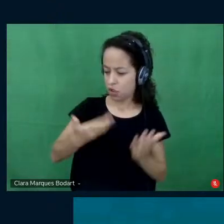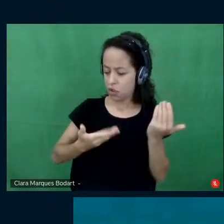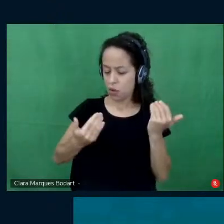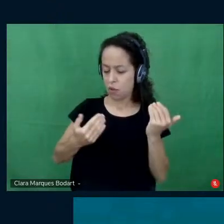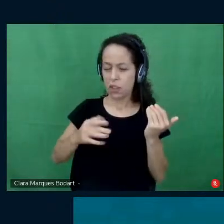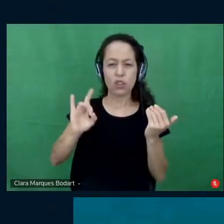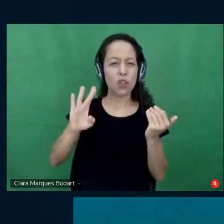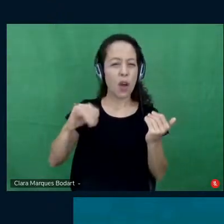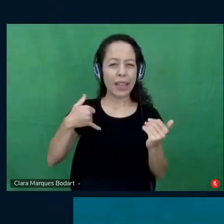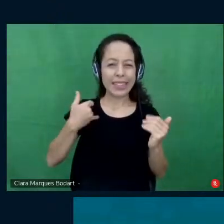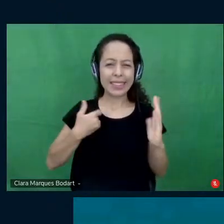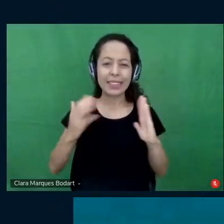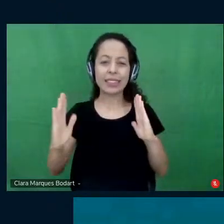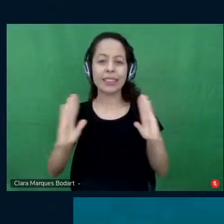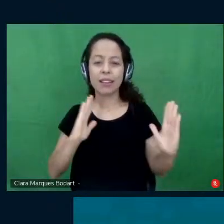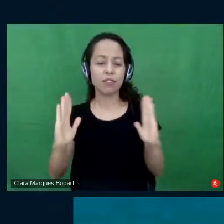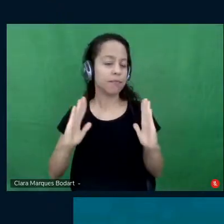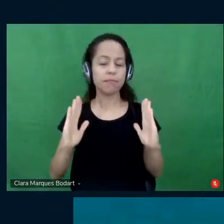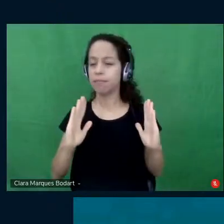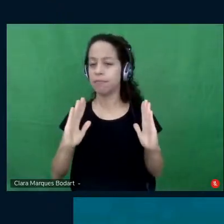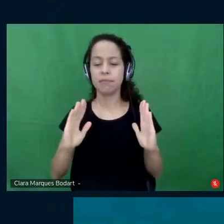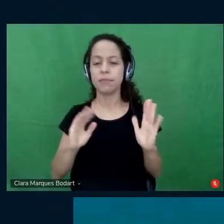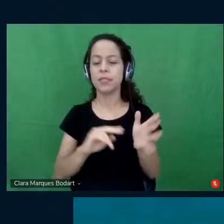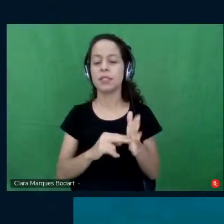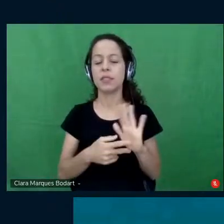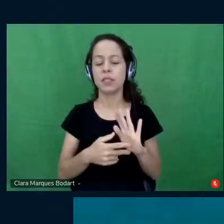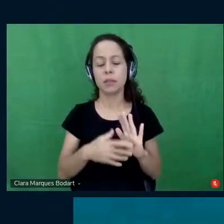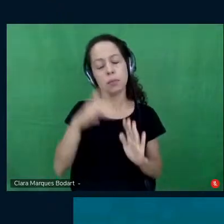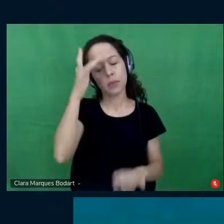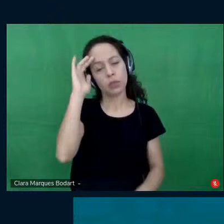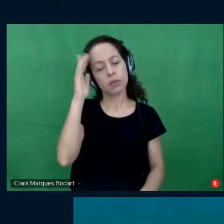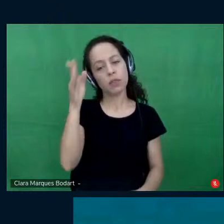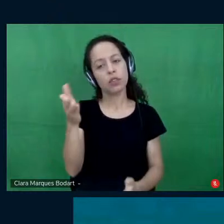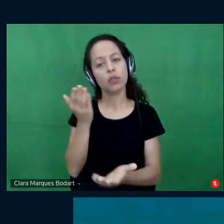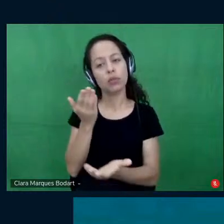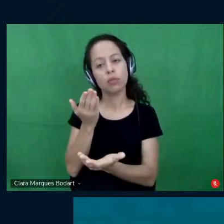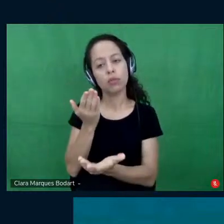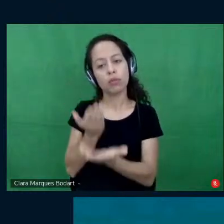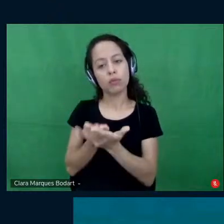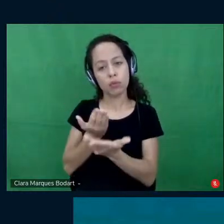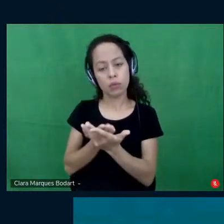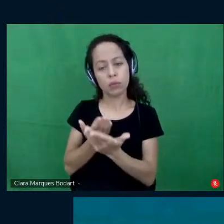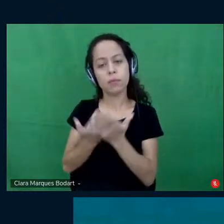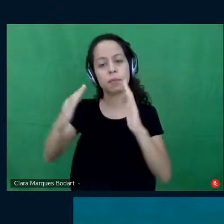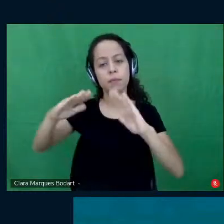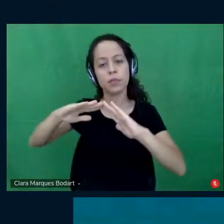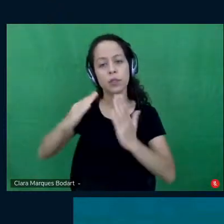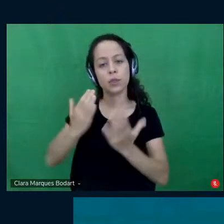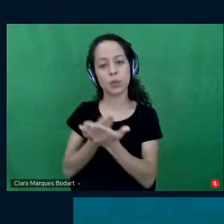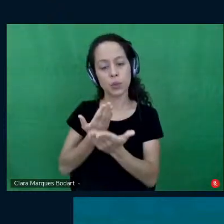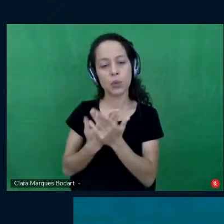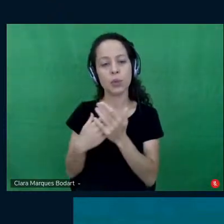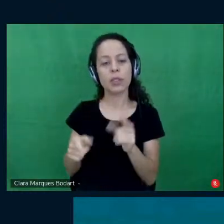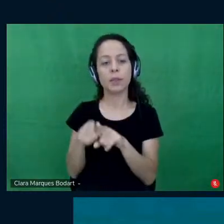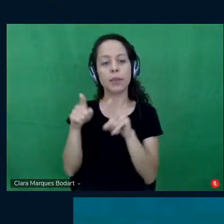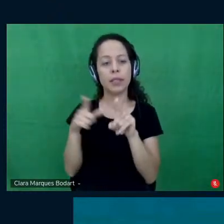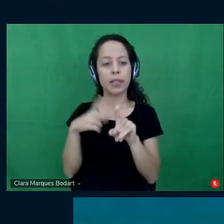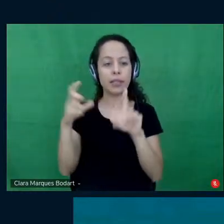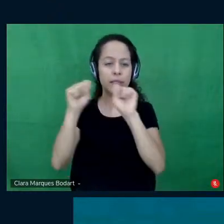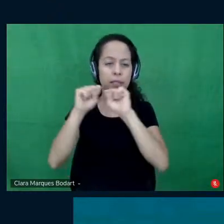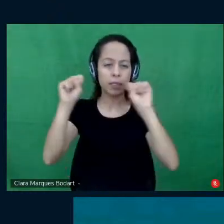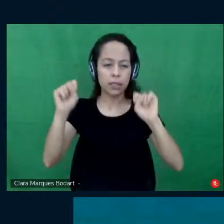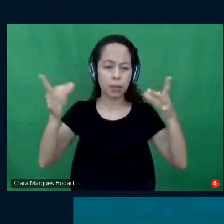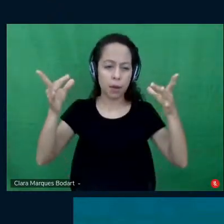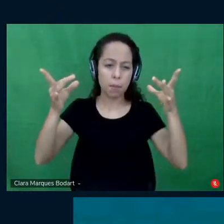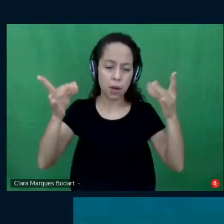em sociedade que atravessam a escola, que atravessam o sistema escolar, que faz com que a gente precise olhar